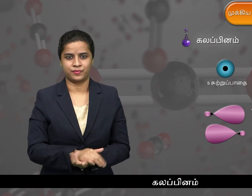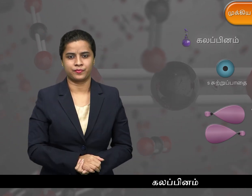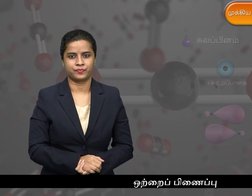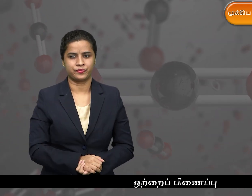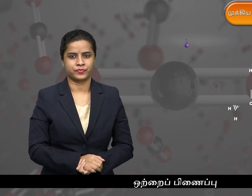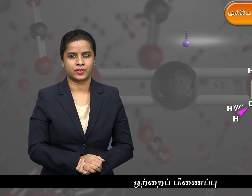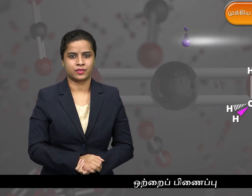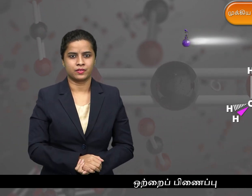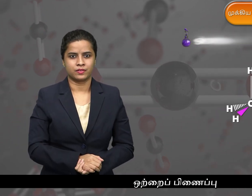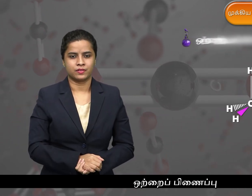ஒற்றை பிணைப்பு,